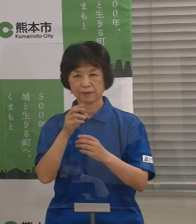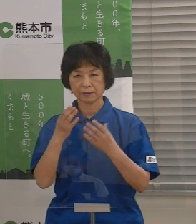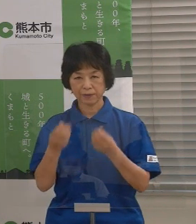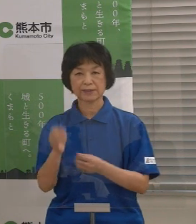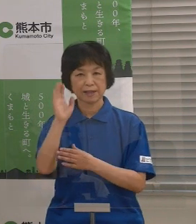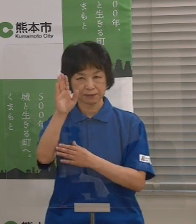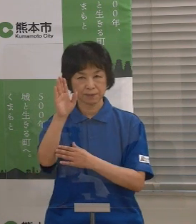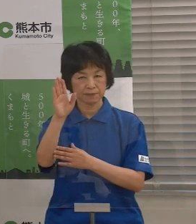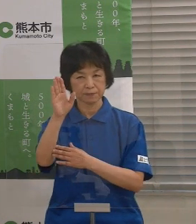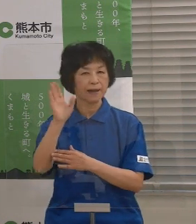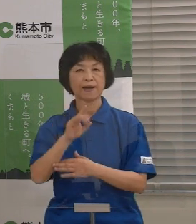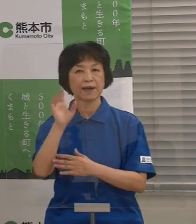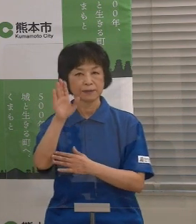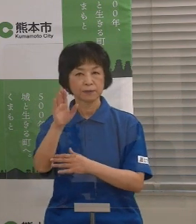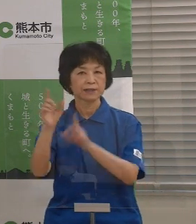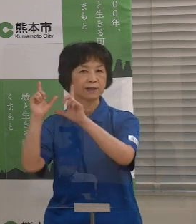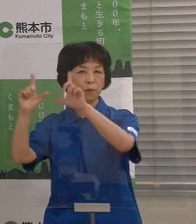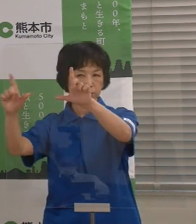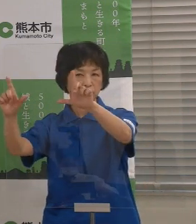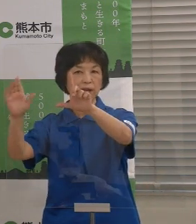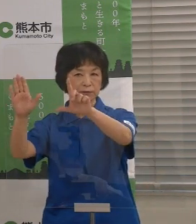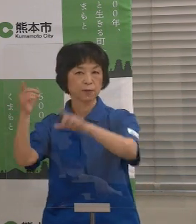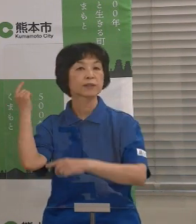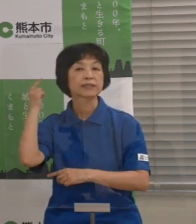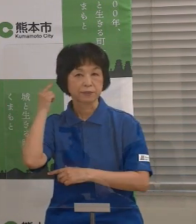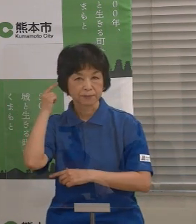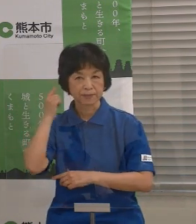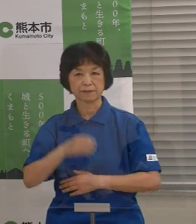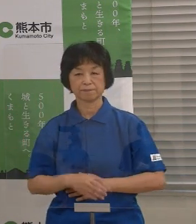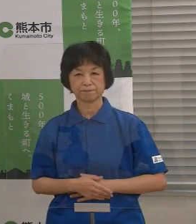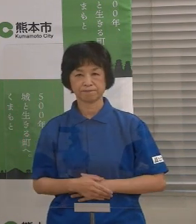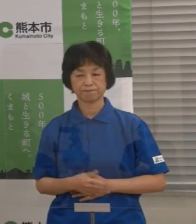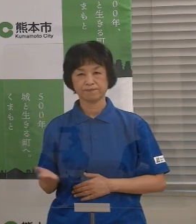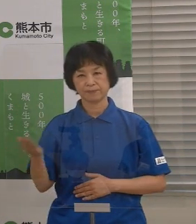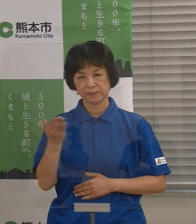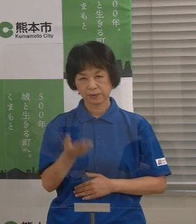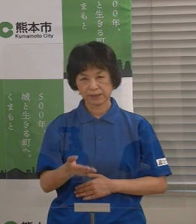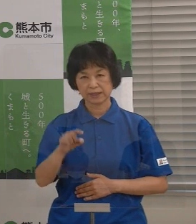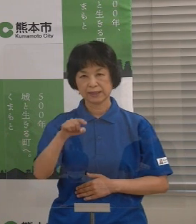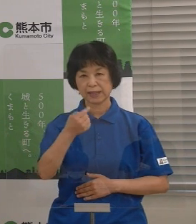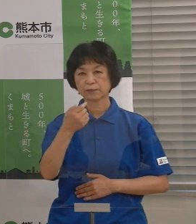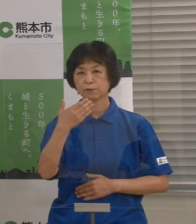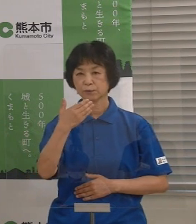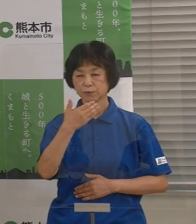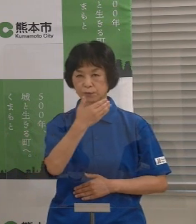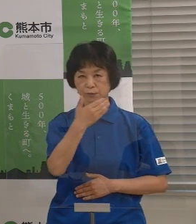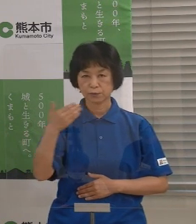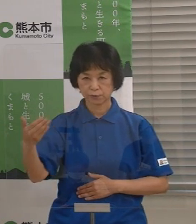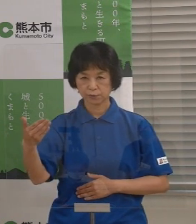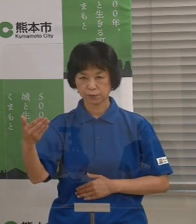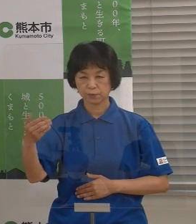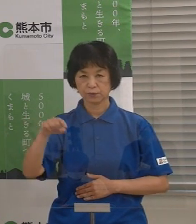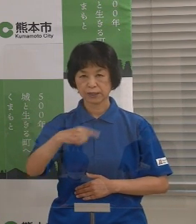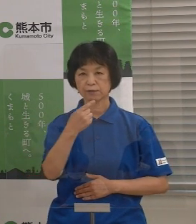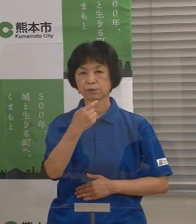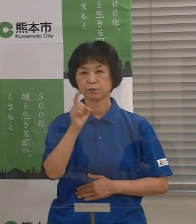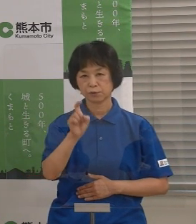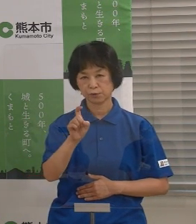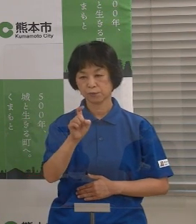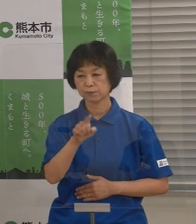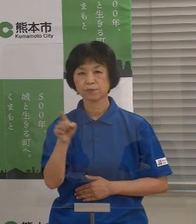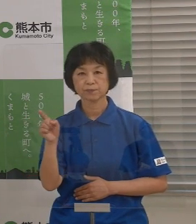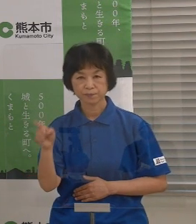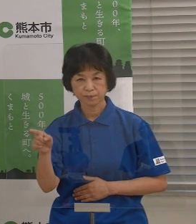。次に109例目と110例目の方